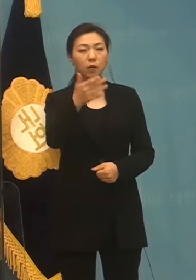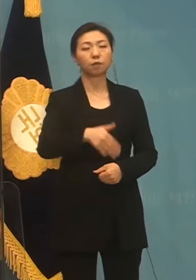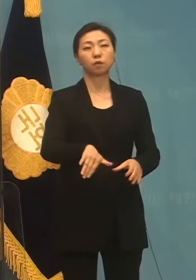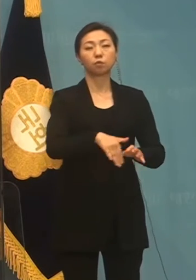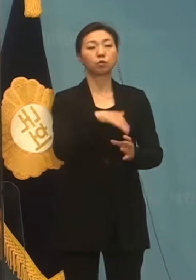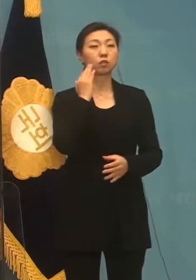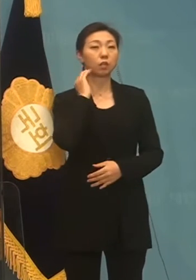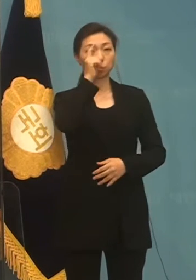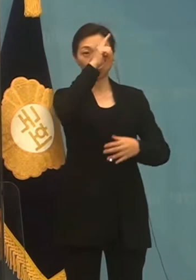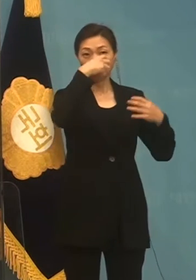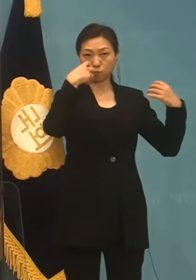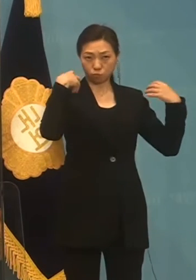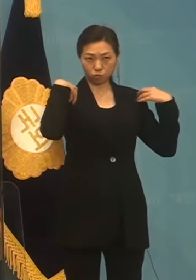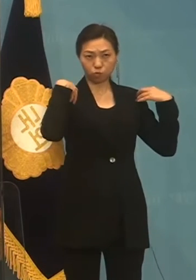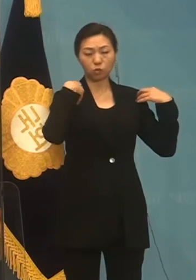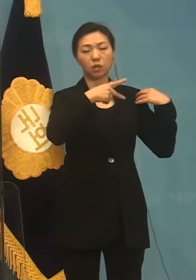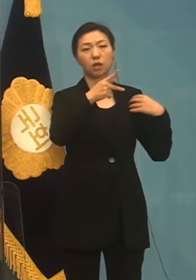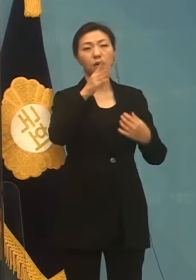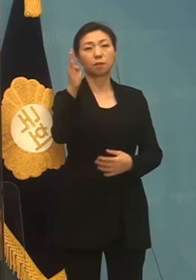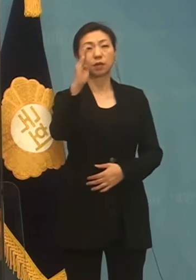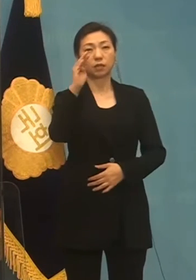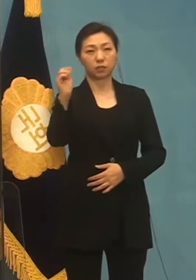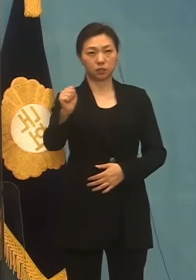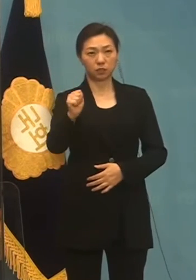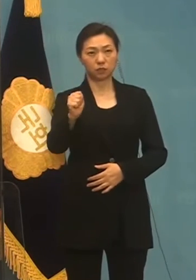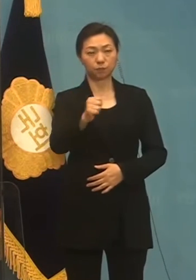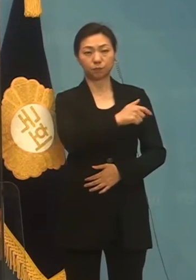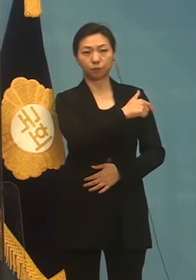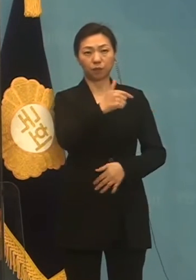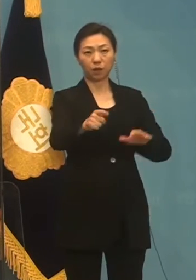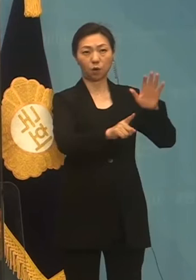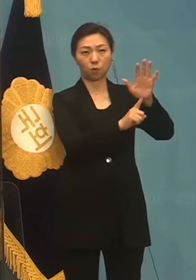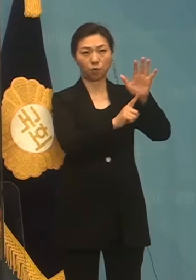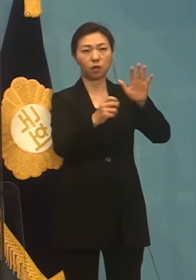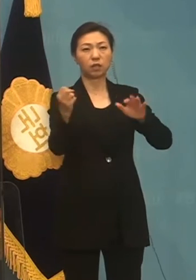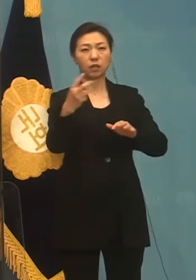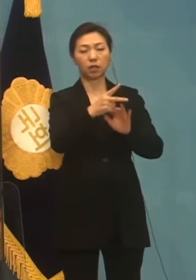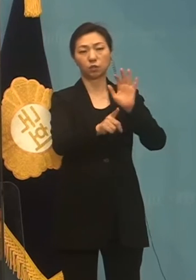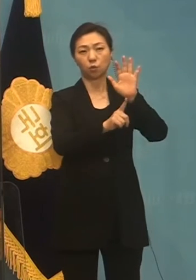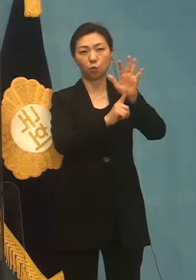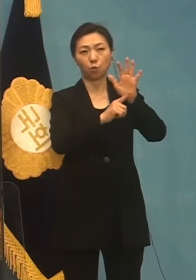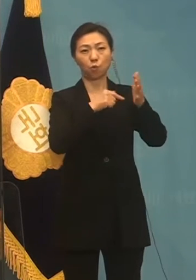대통령에게 KBS 사장 재공모를 요구한다.